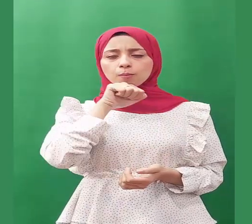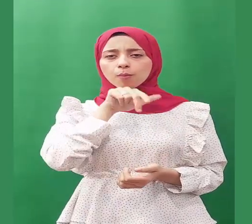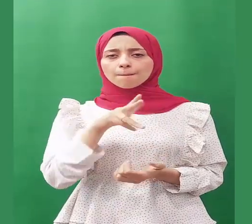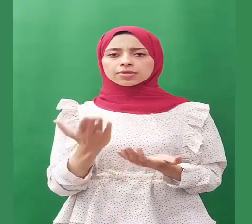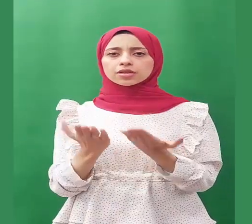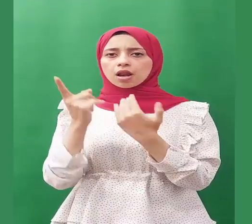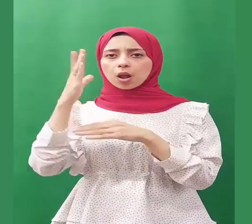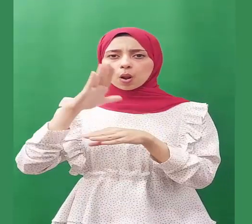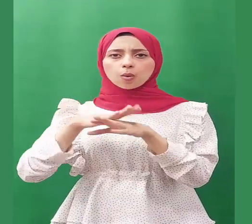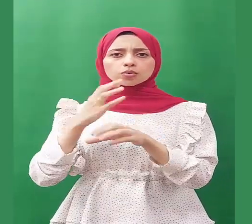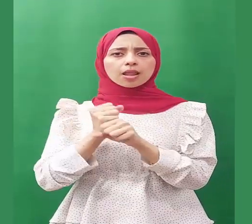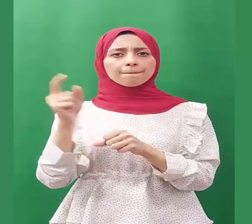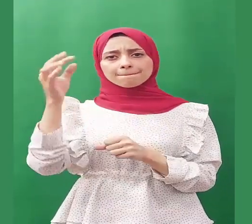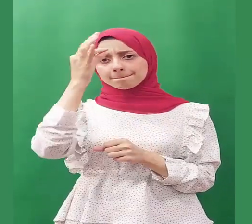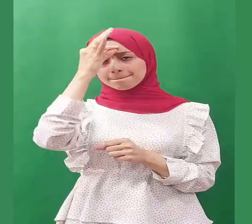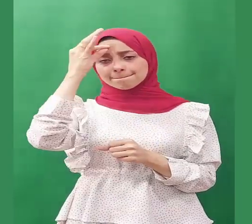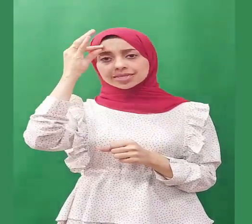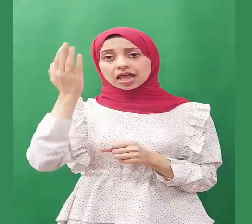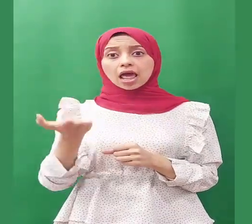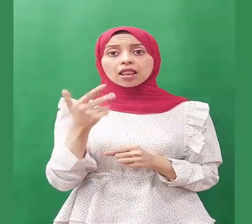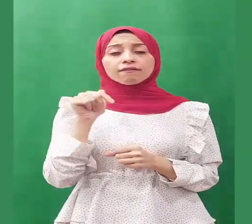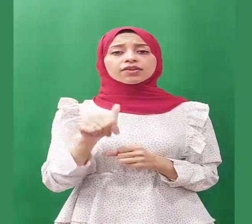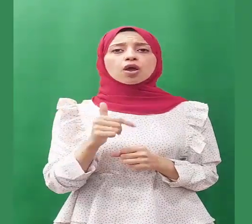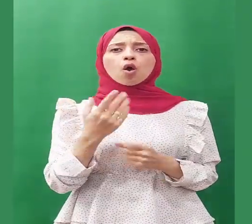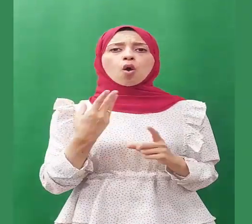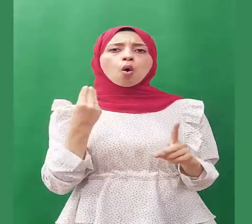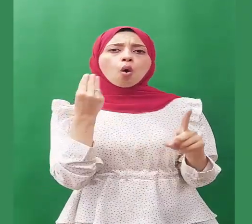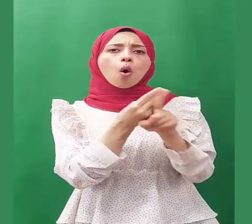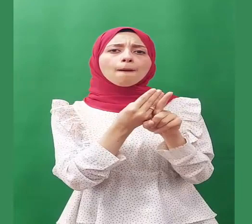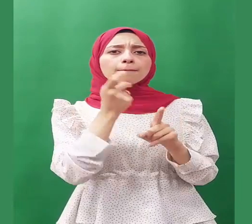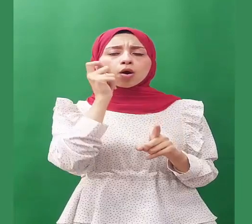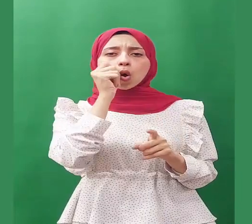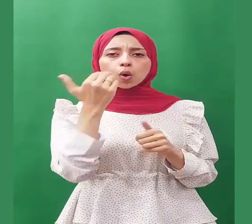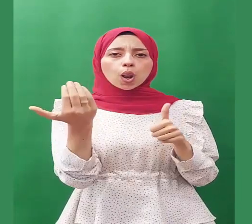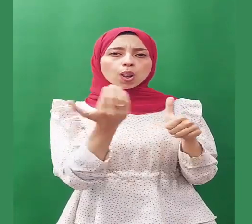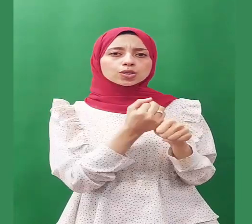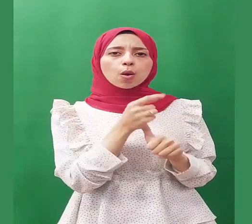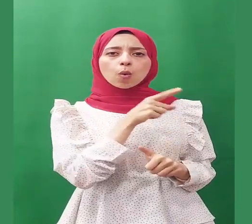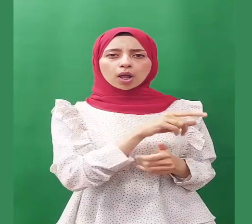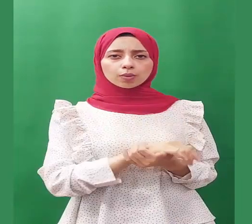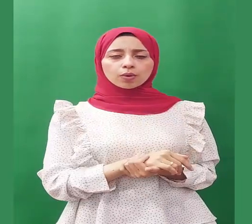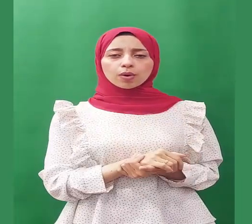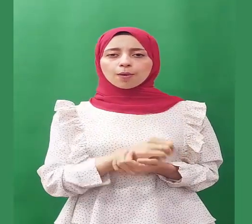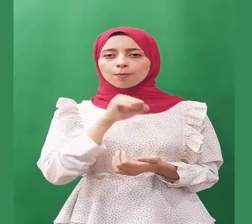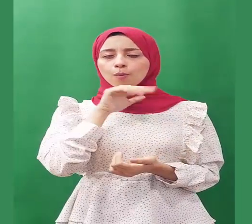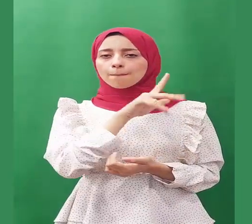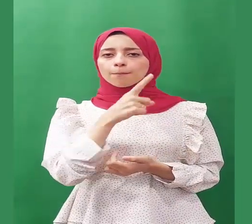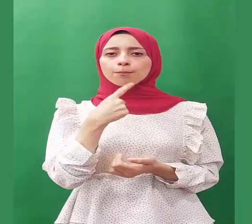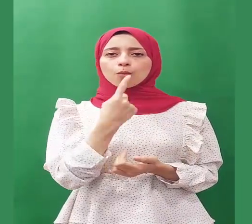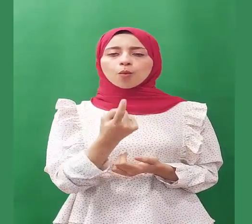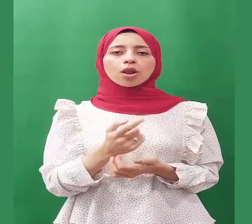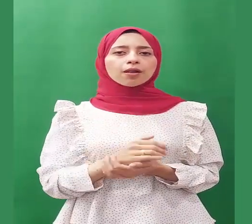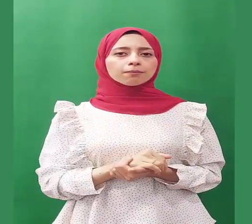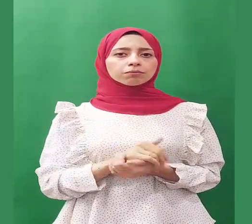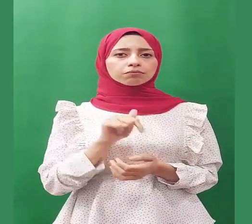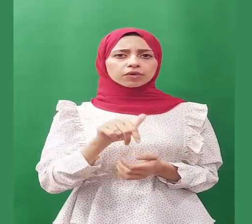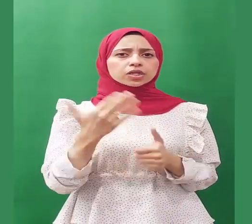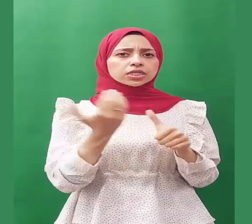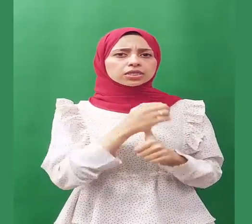عليه وسلم المثل الاعلى في وفاء الرجل لزوجته حيث يقول عليه الصلاه والسلام في زوجه السيده